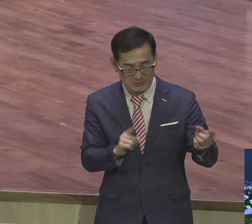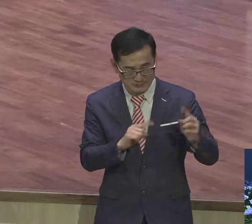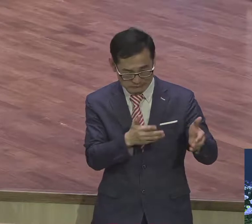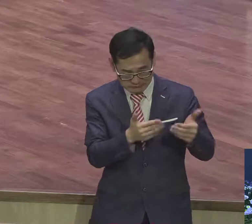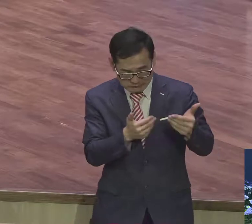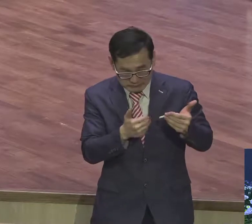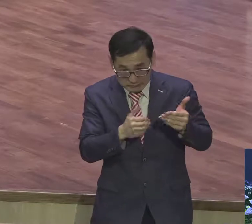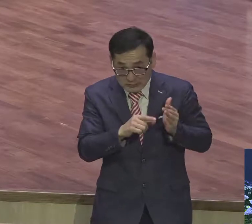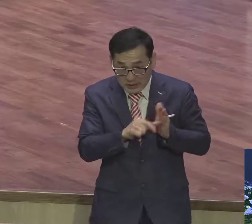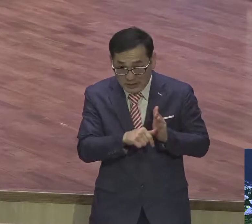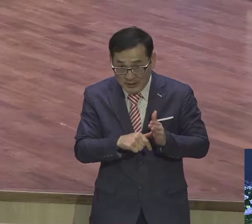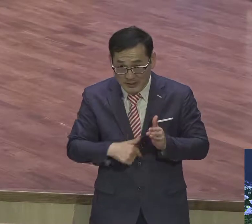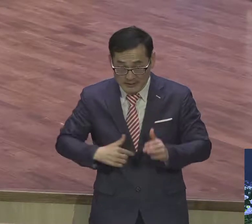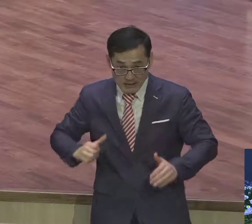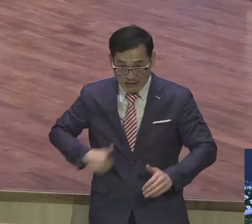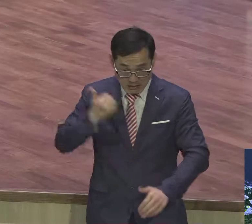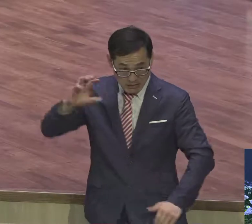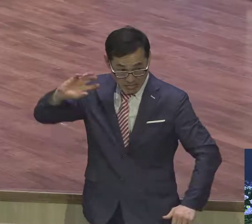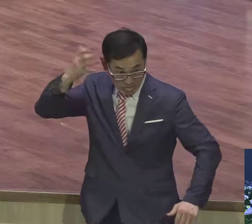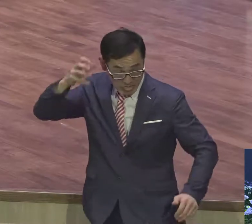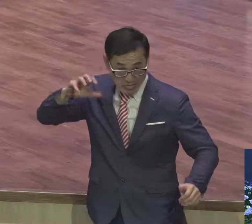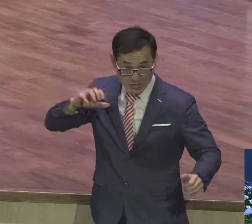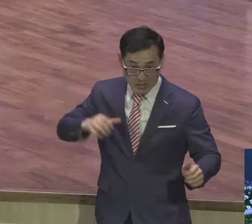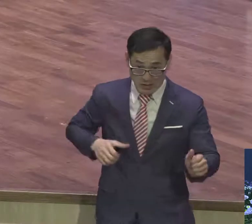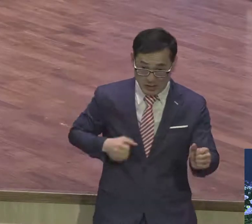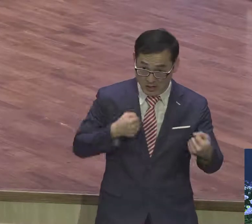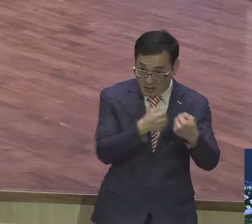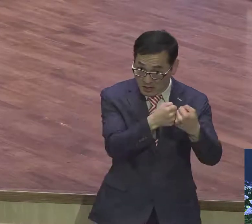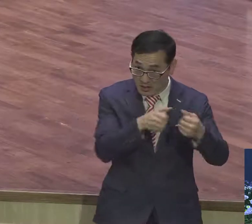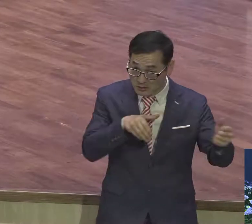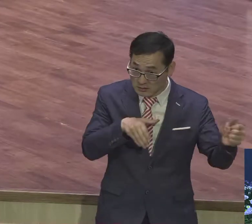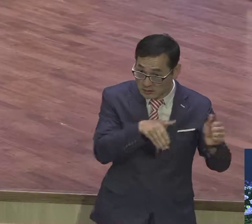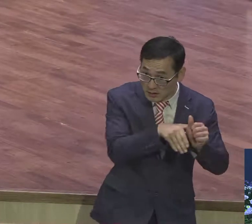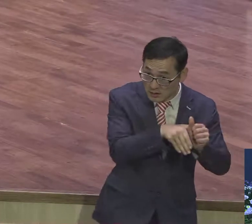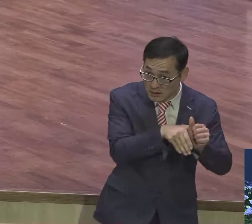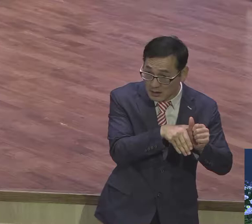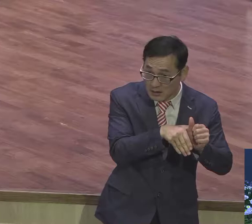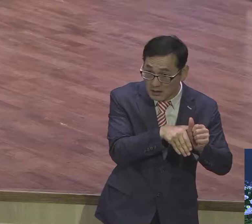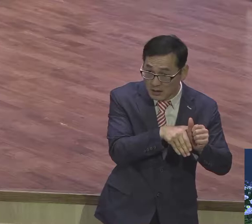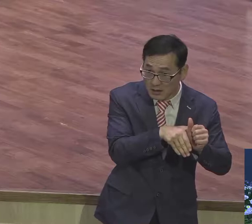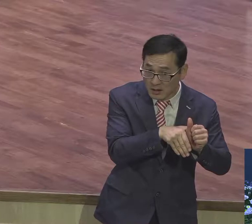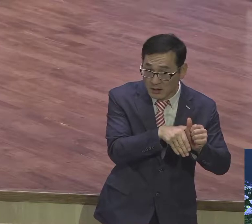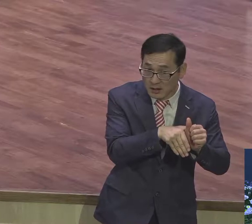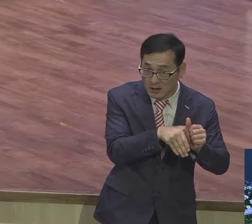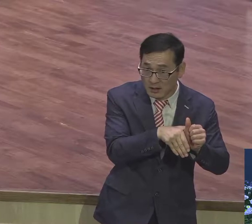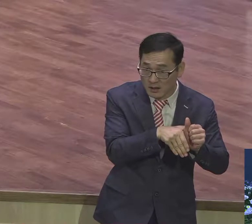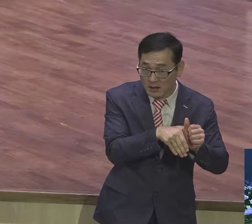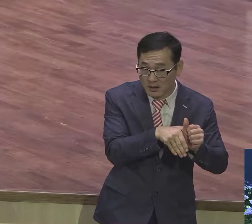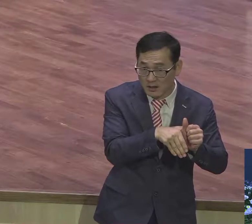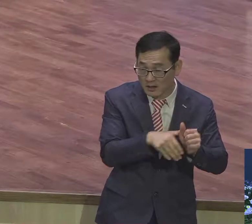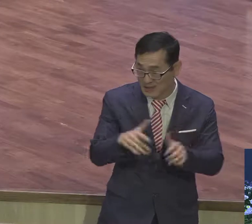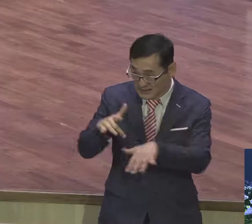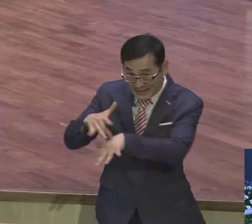이간질 양쪽 이간질 사단의 눈에 보입니까? 사단의 눈에 보여요 보이면 금방 잡지